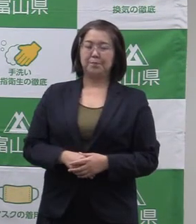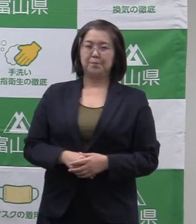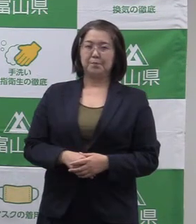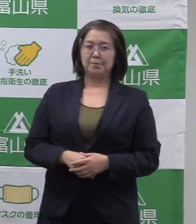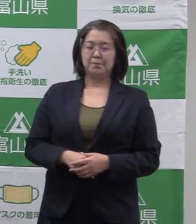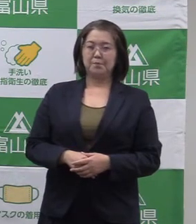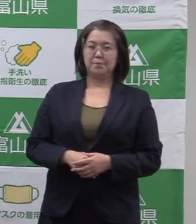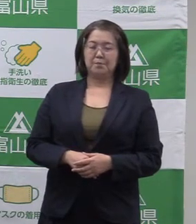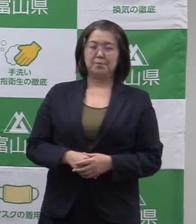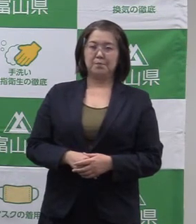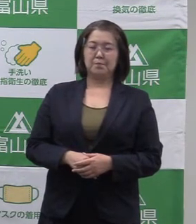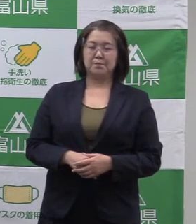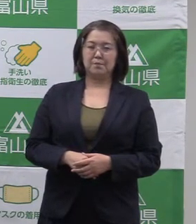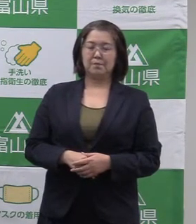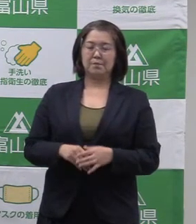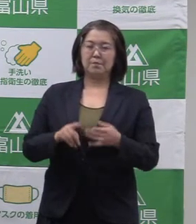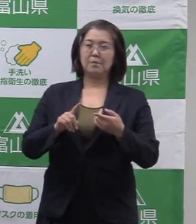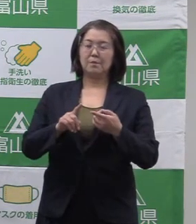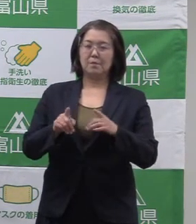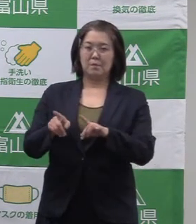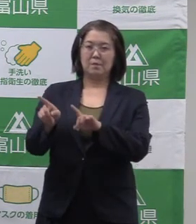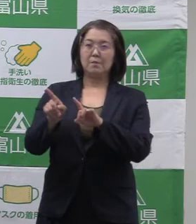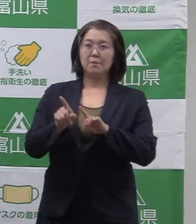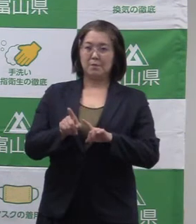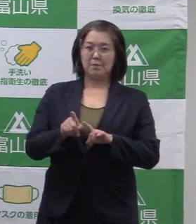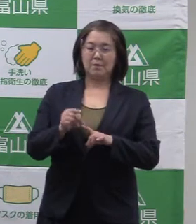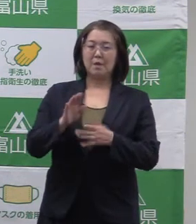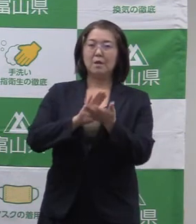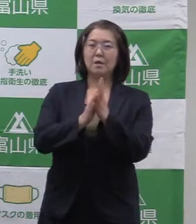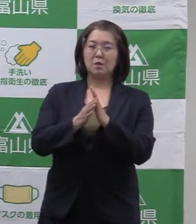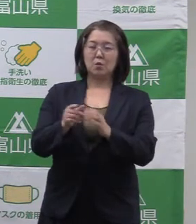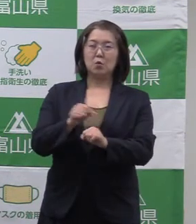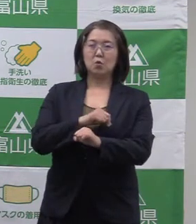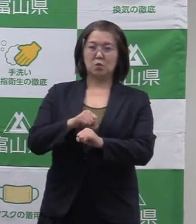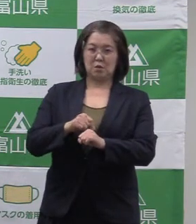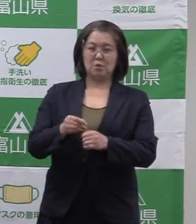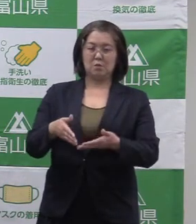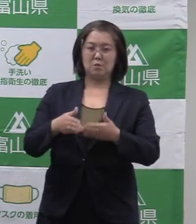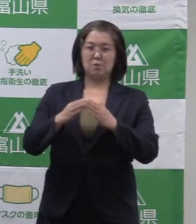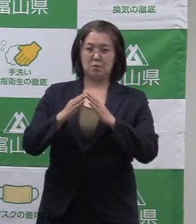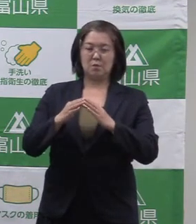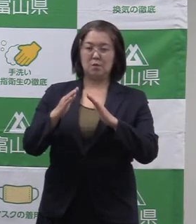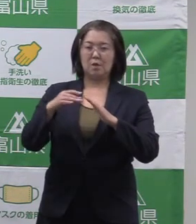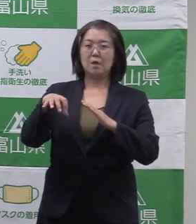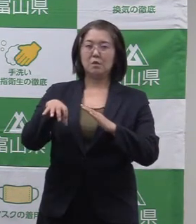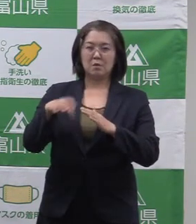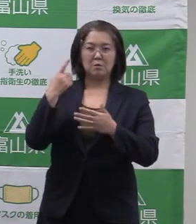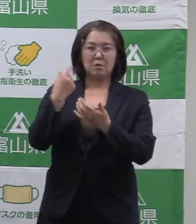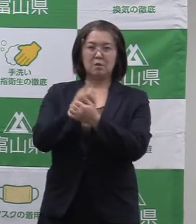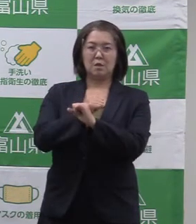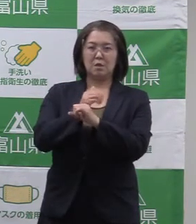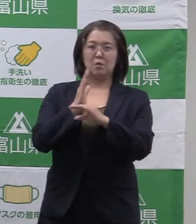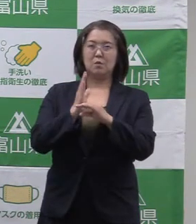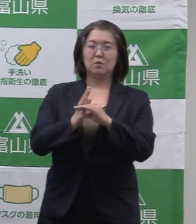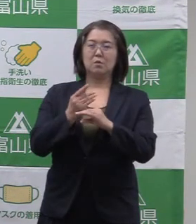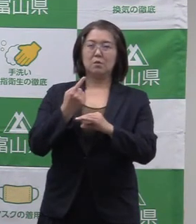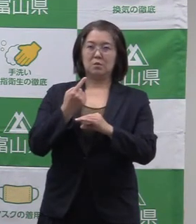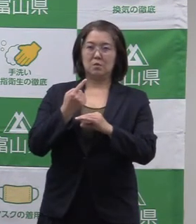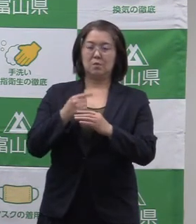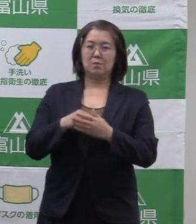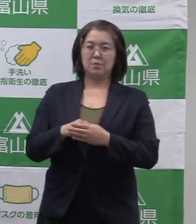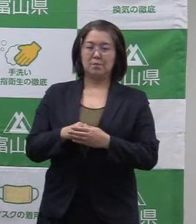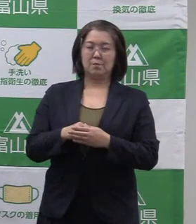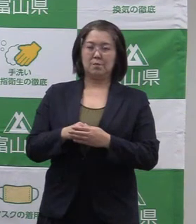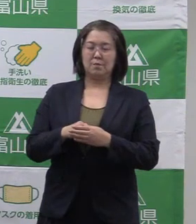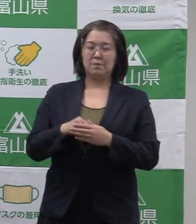それに応じましてですね、県の特設会場でもそういうことを今検討しているところです。これもやはり予